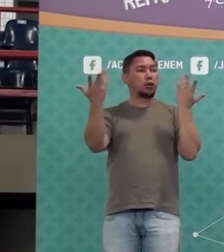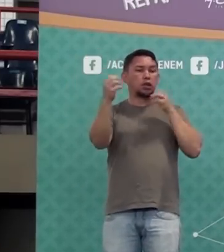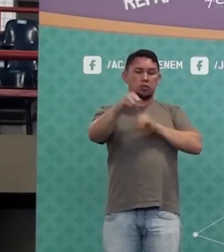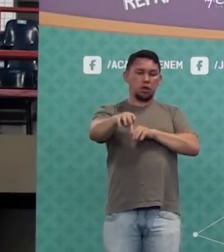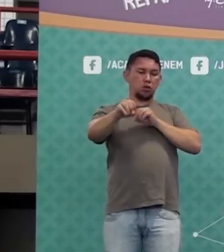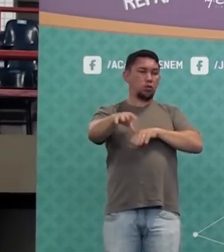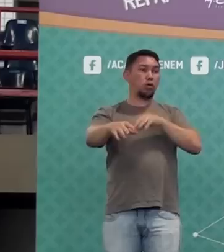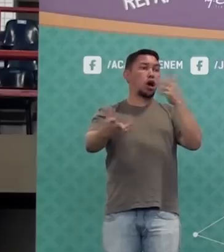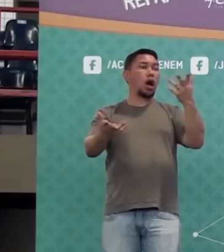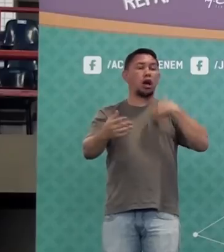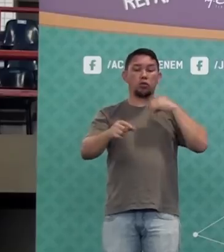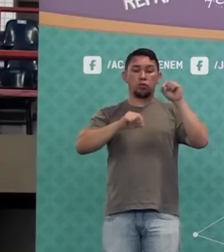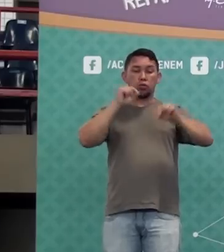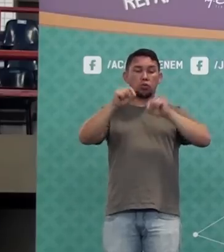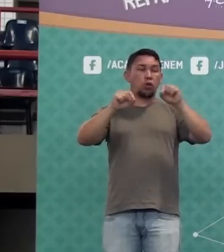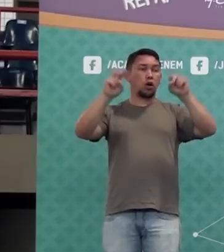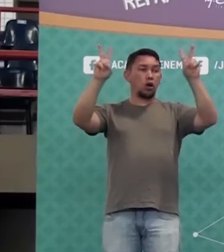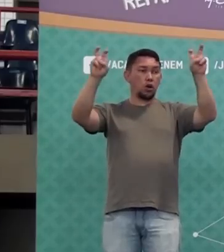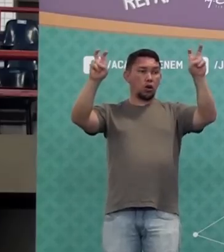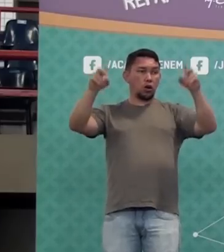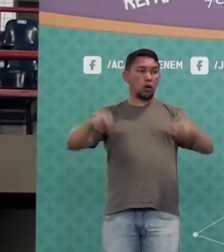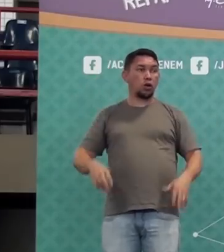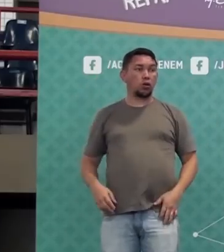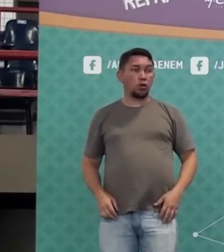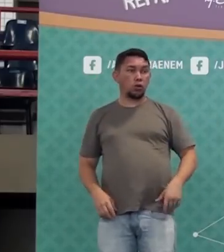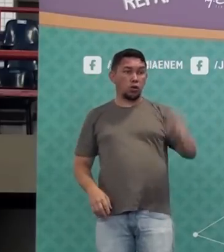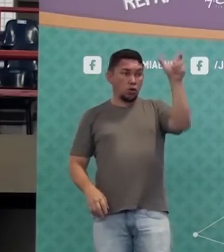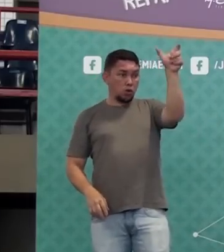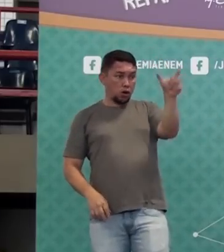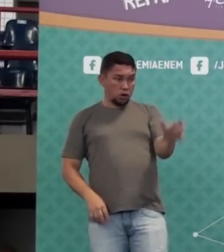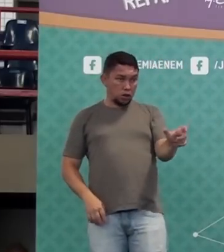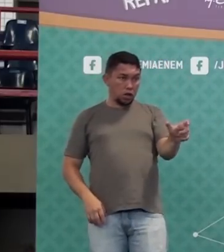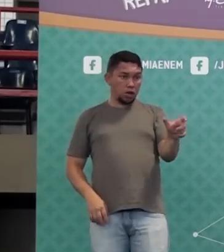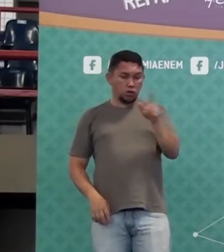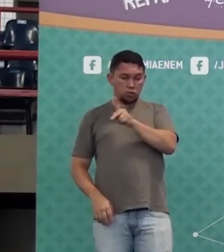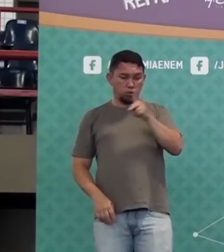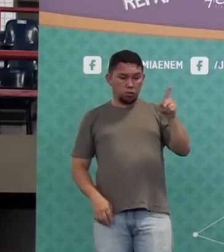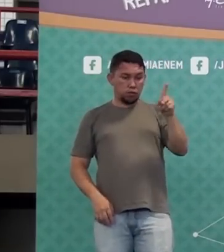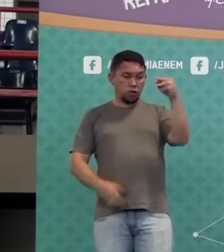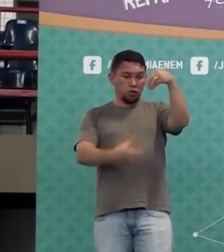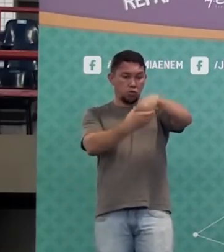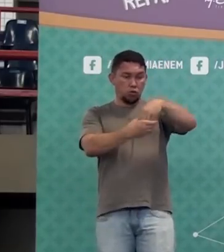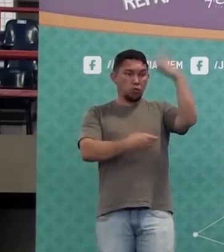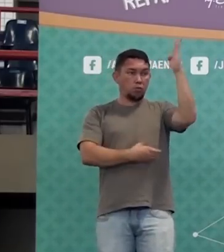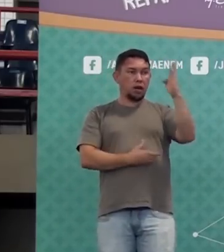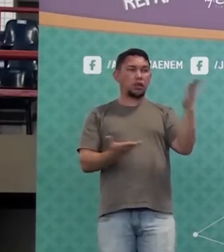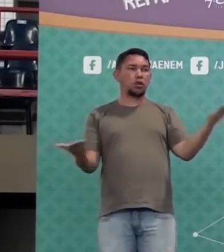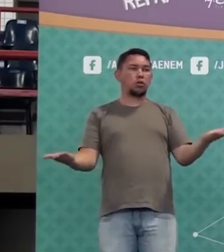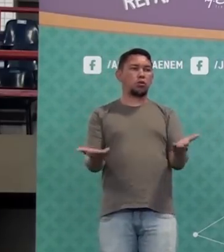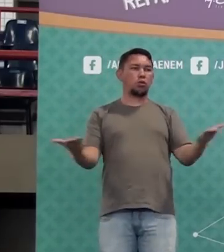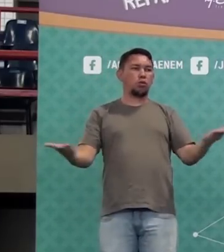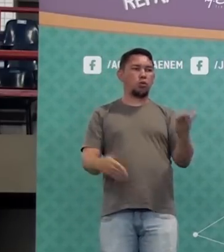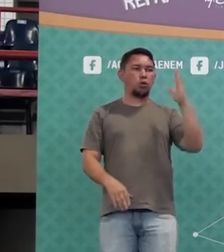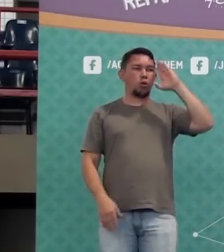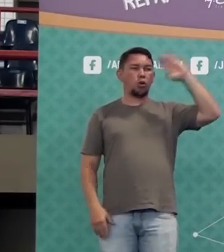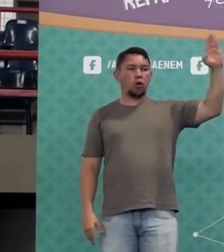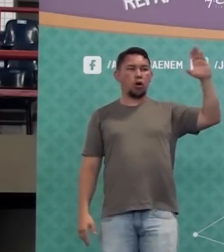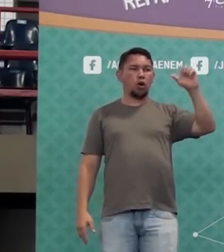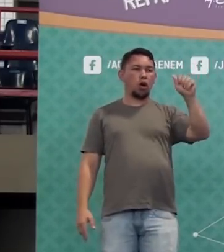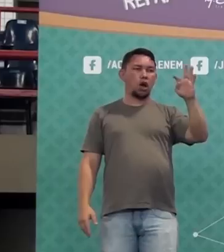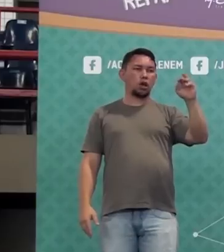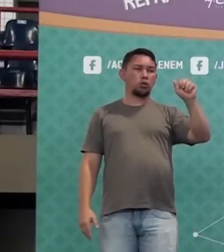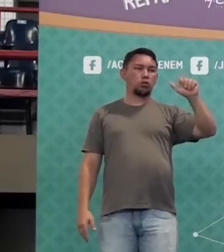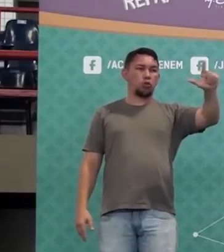educação. O tema é esse aí, a situação do professor no Brasil atual. Eu queria que